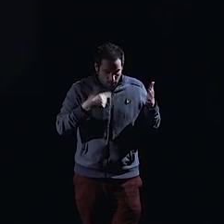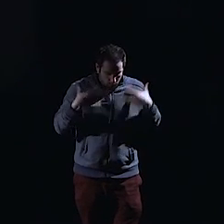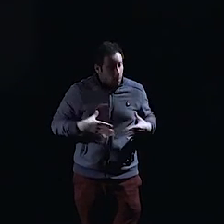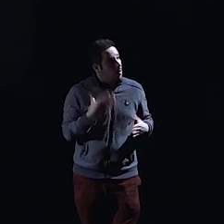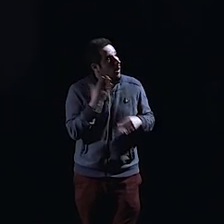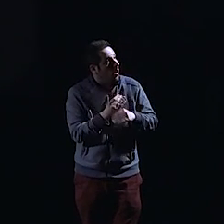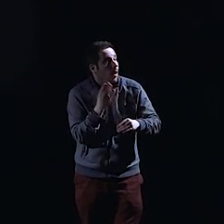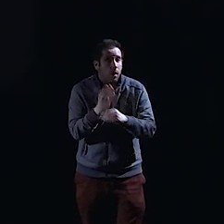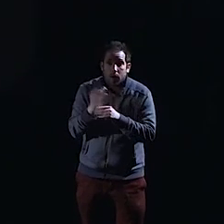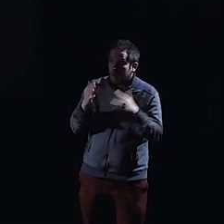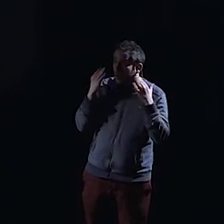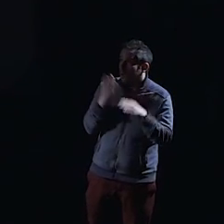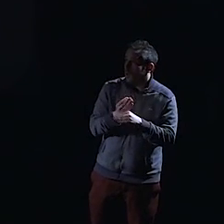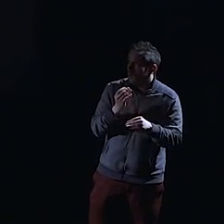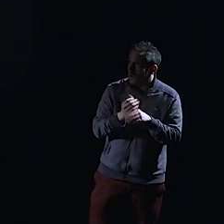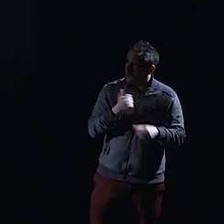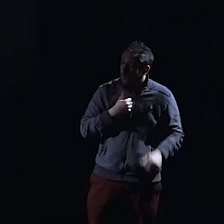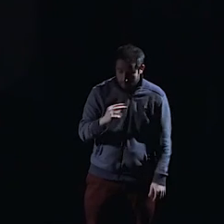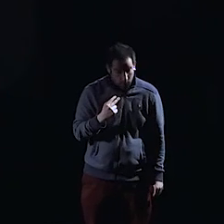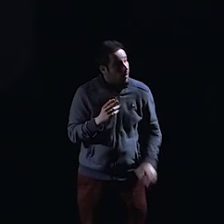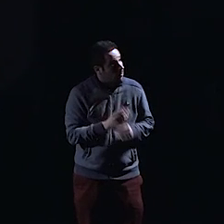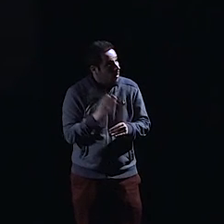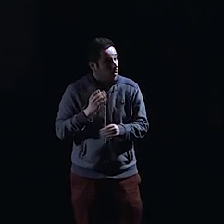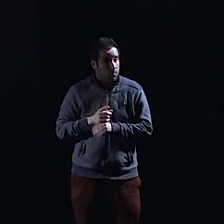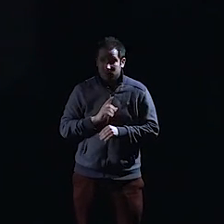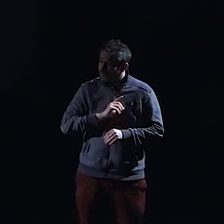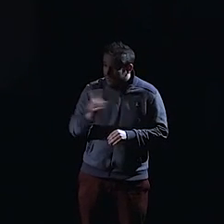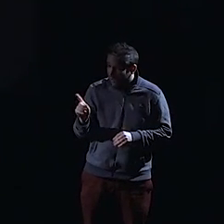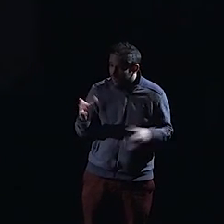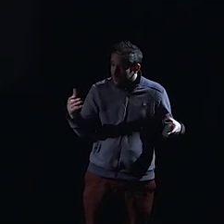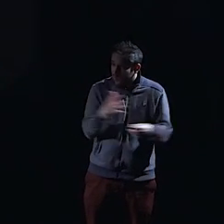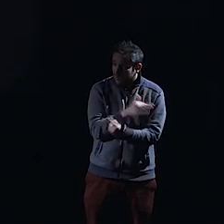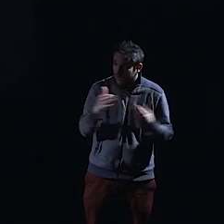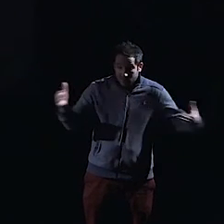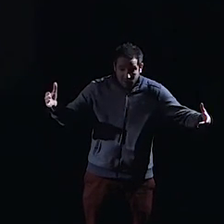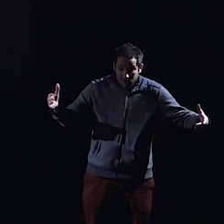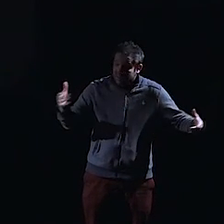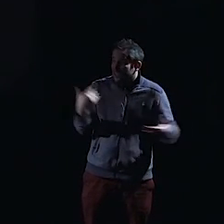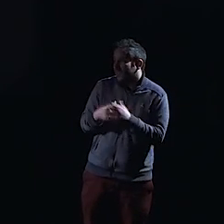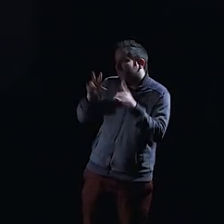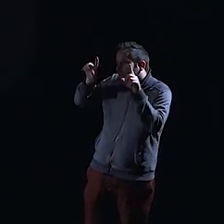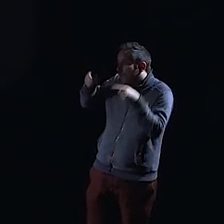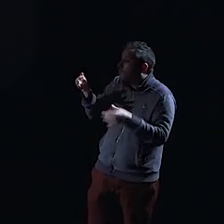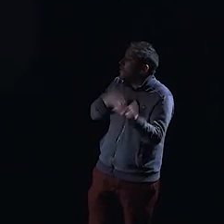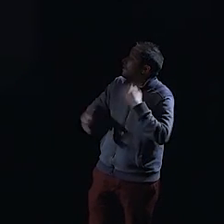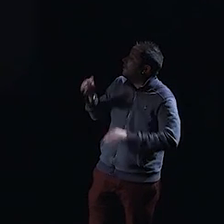comporter et soi-même. Et c'est le bémol que je fais.